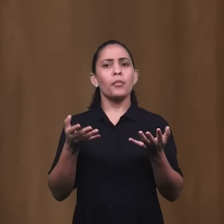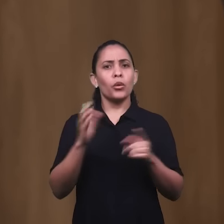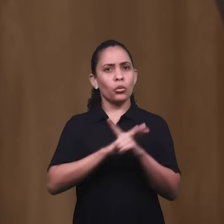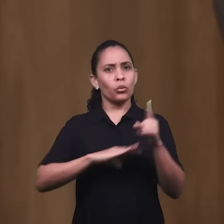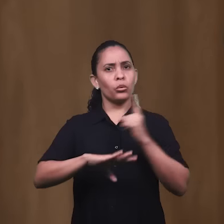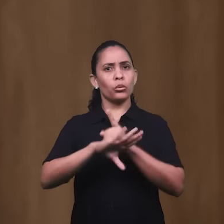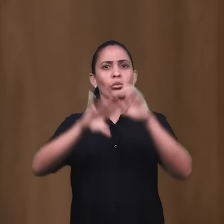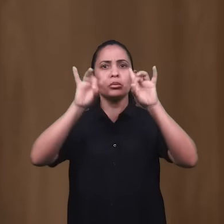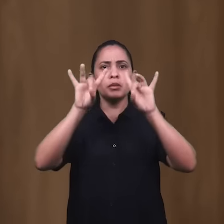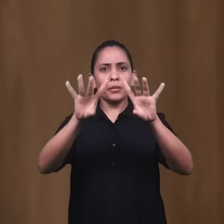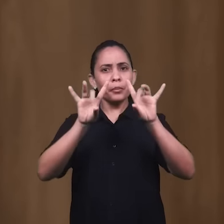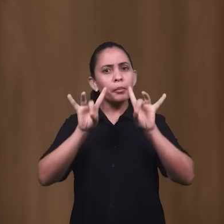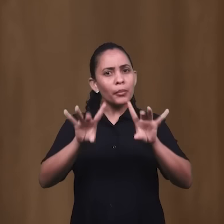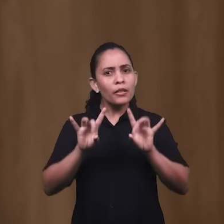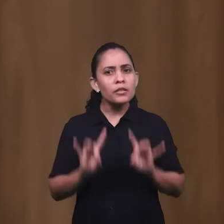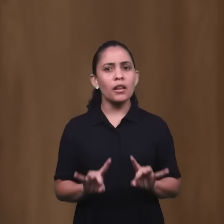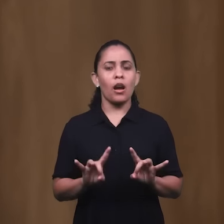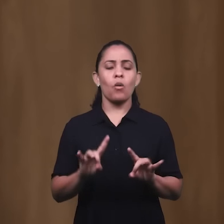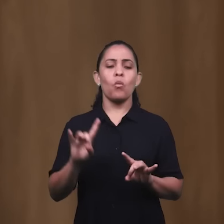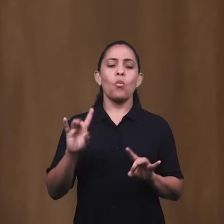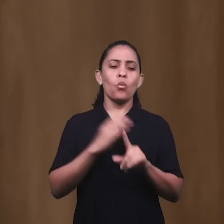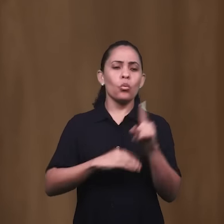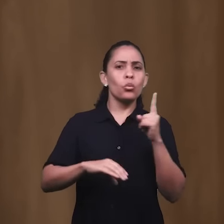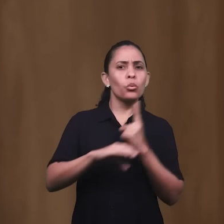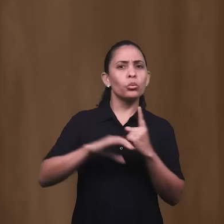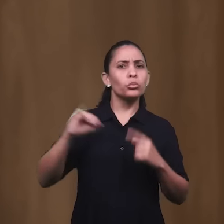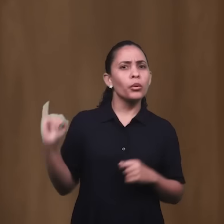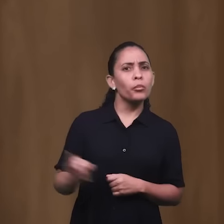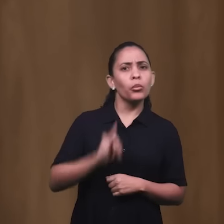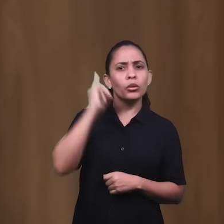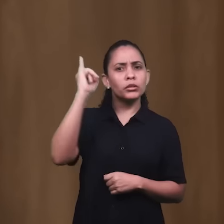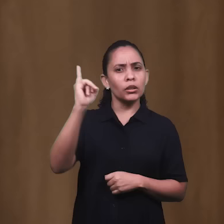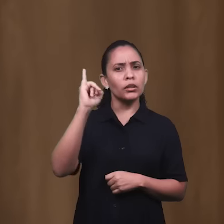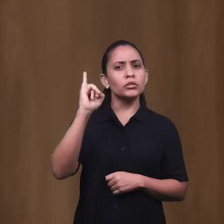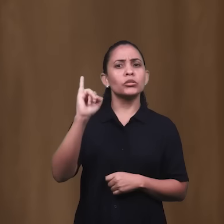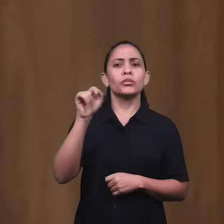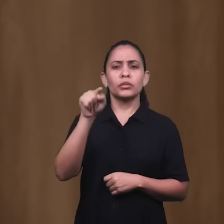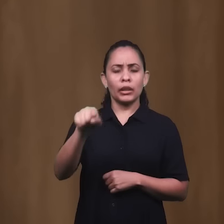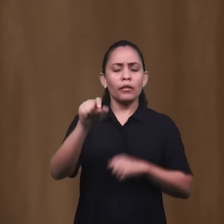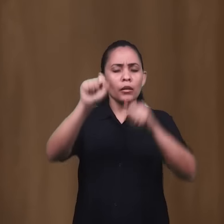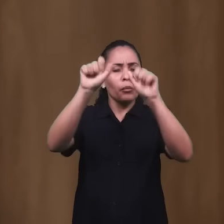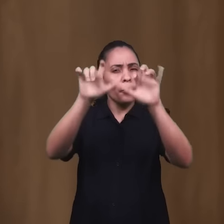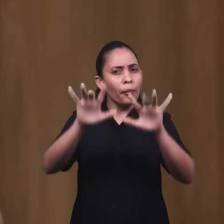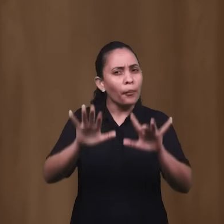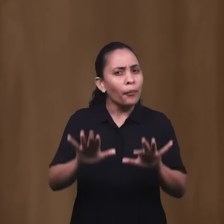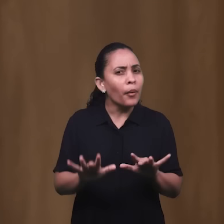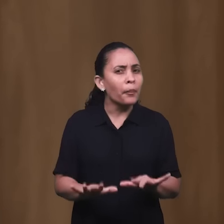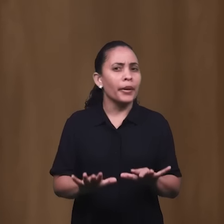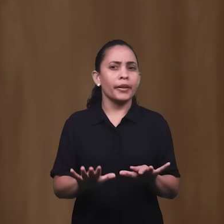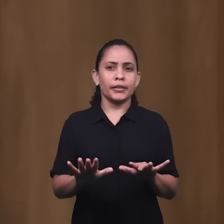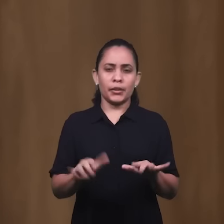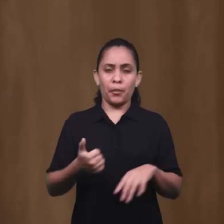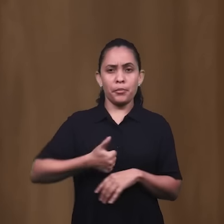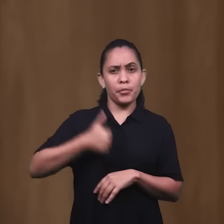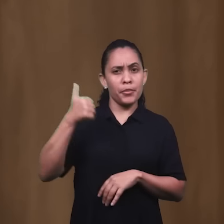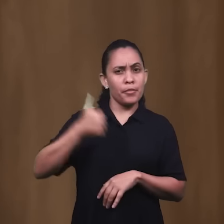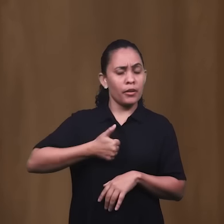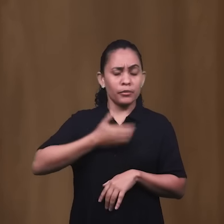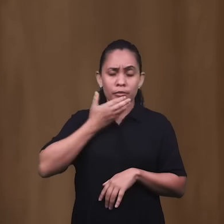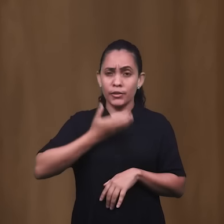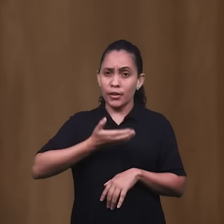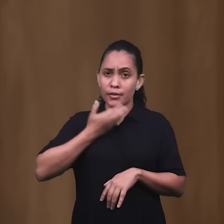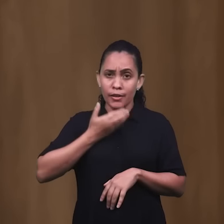culto especial, um culto muito importante, que você vai receber uma bênção no dia 1º de dezembro. E